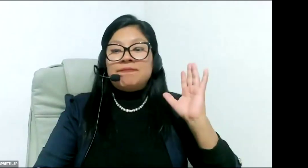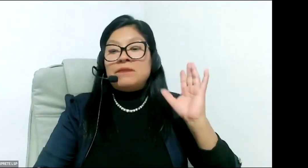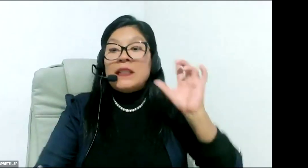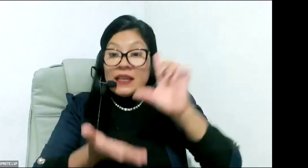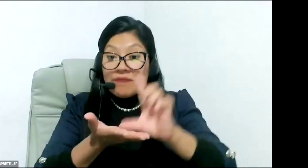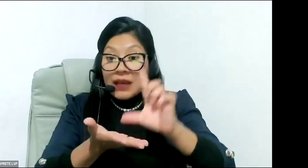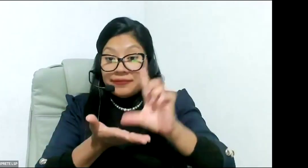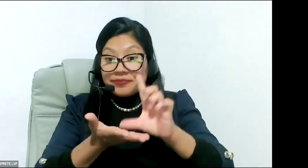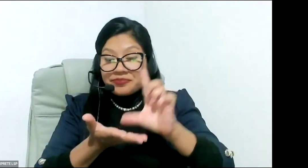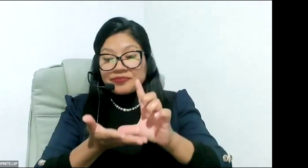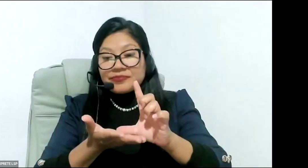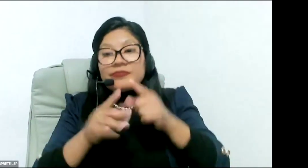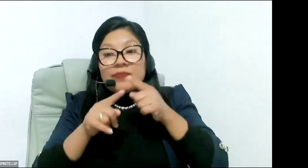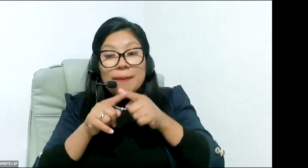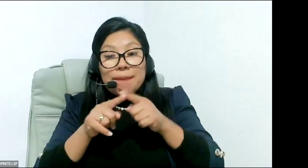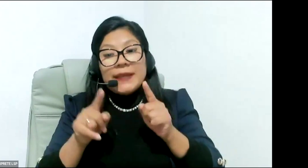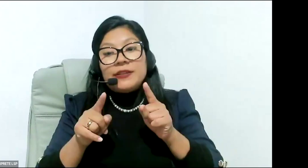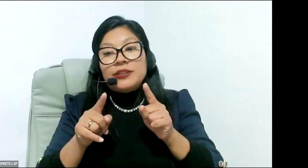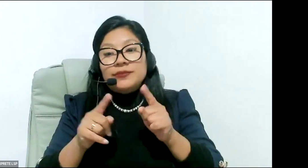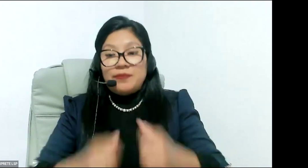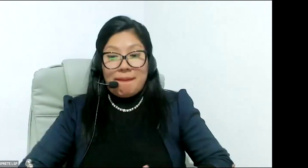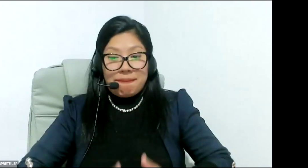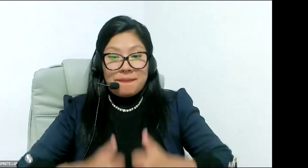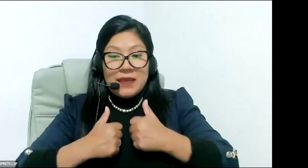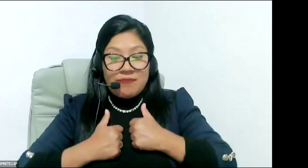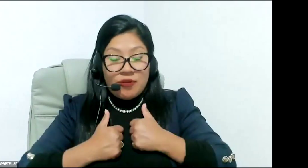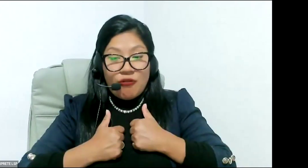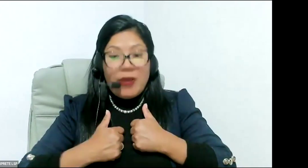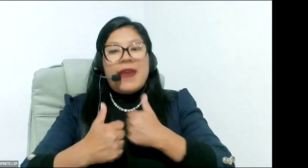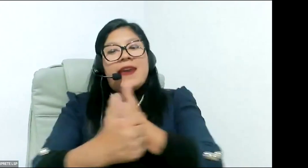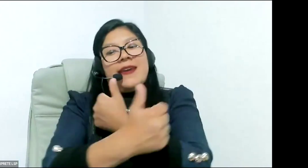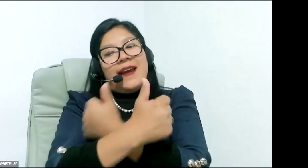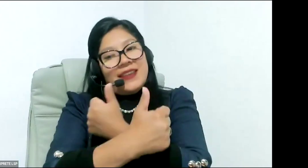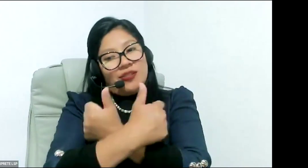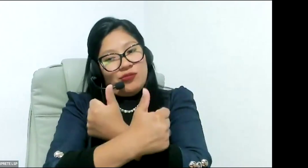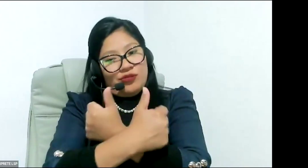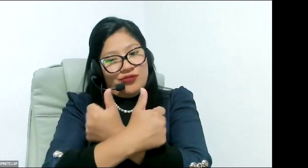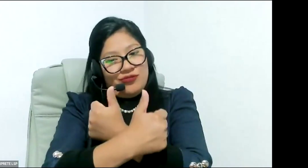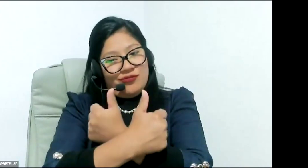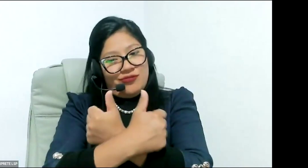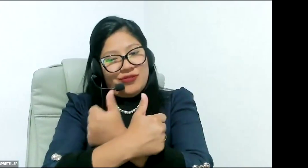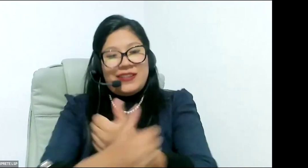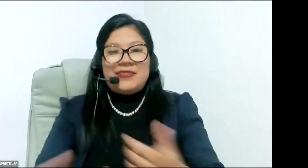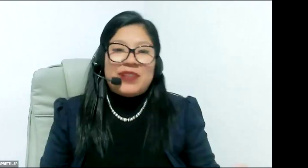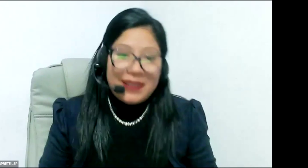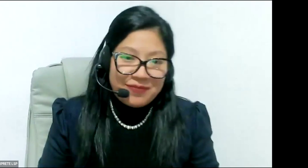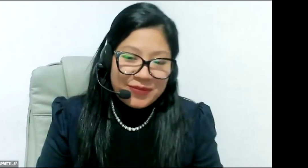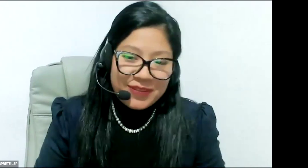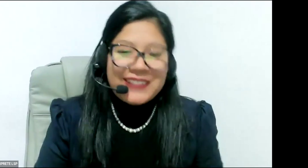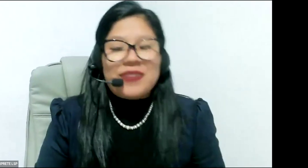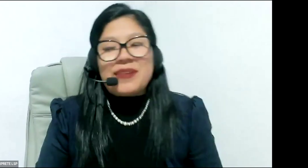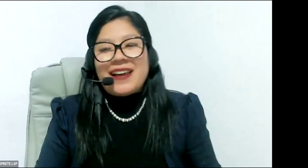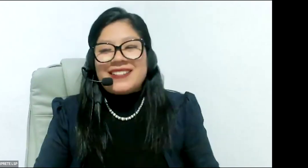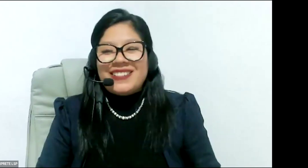en Lima pero vivo en ayacucho Por